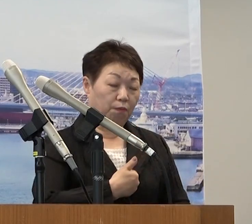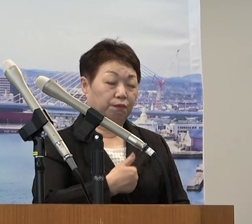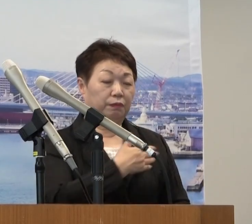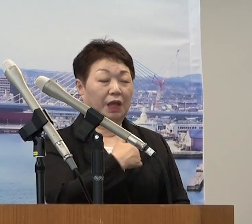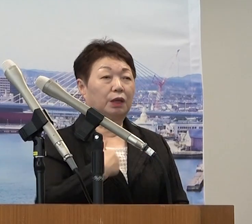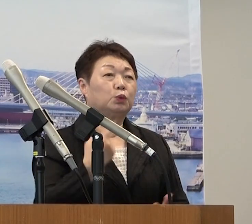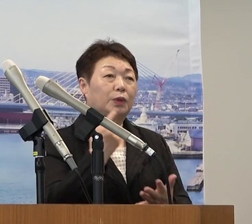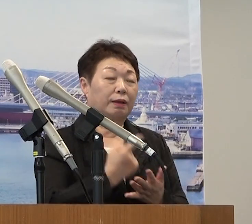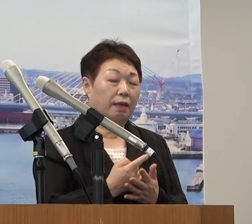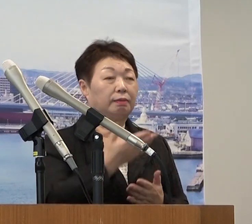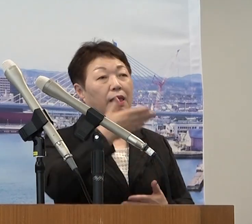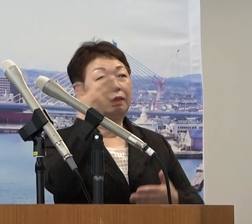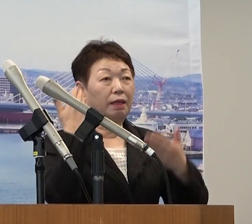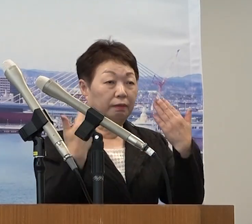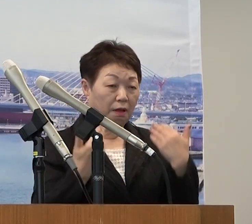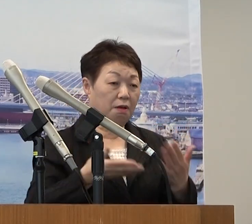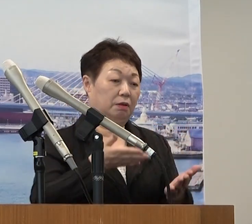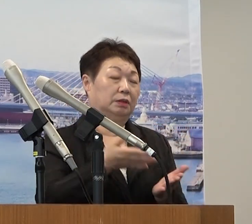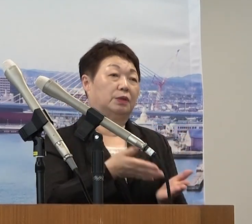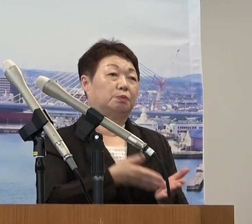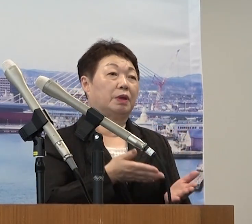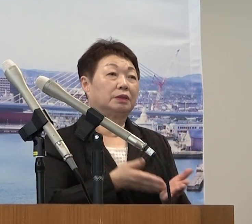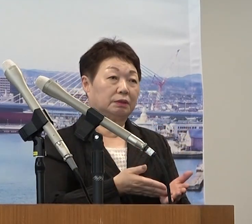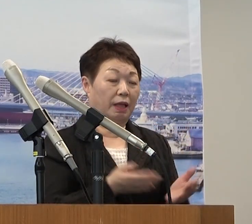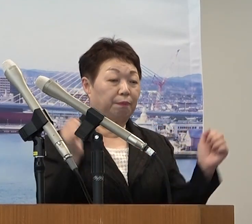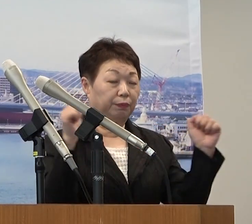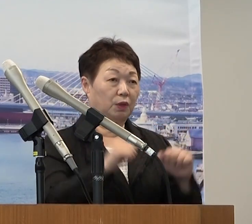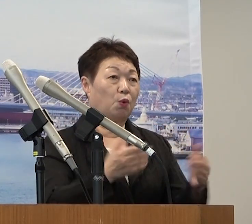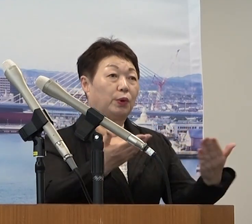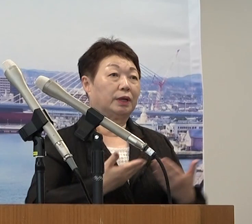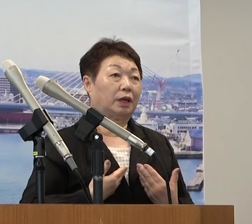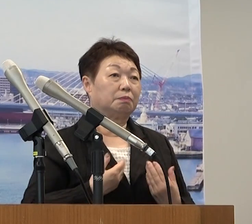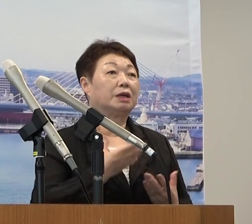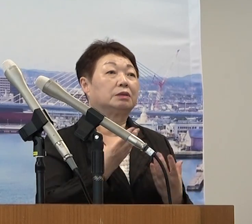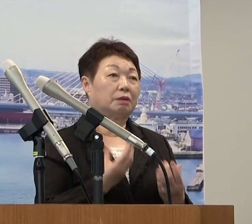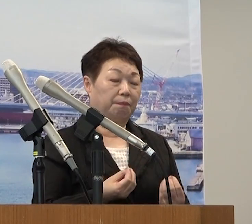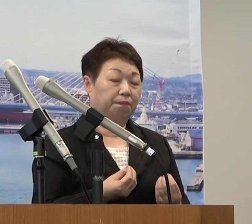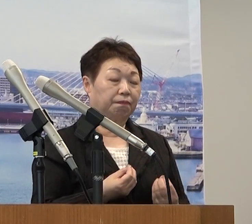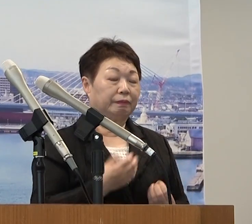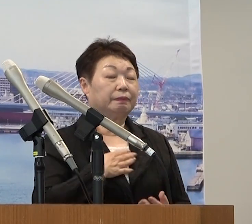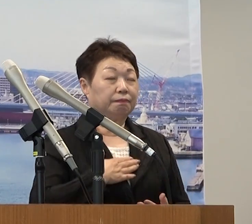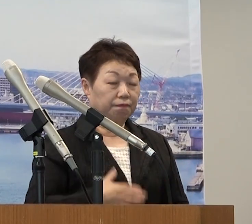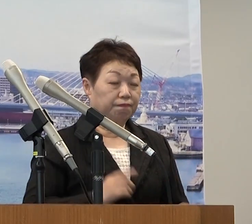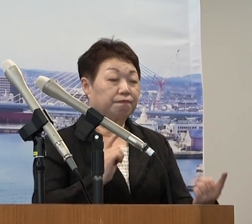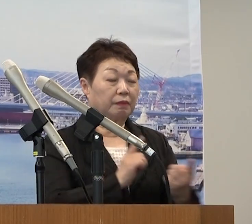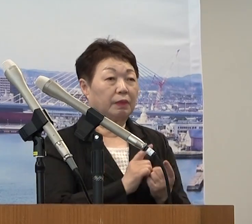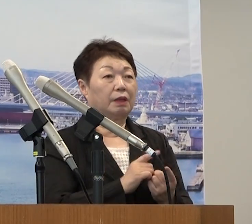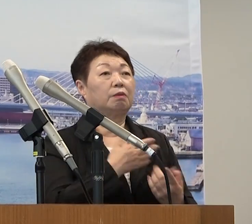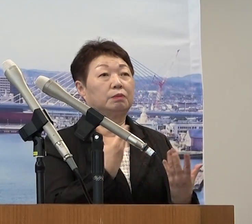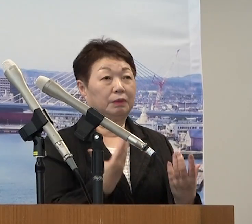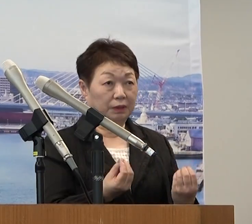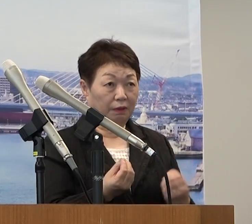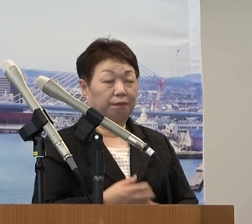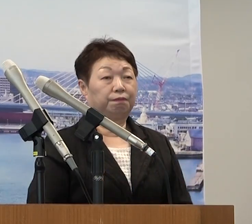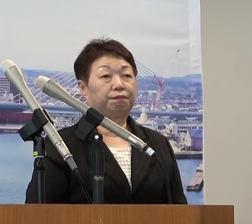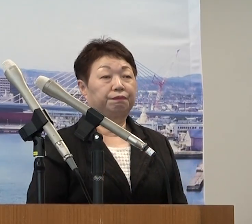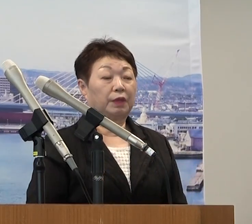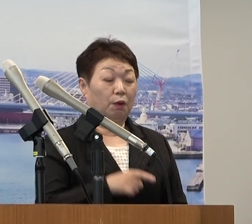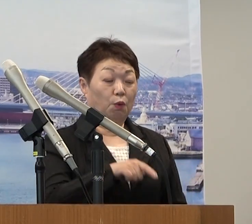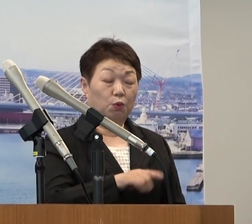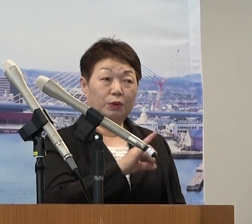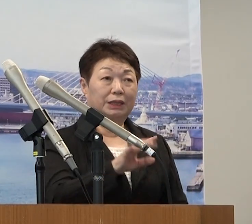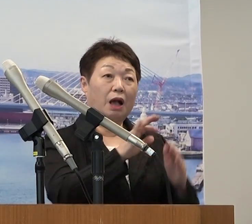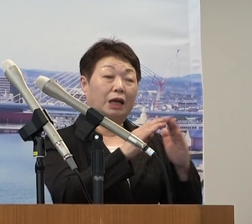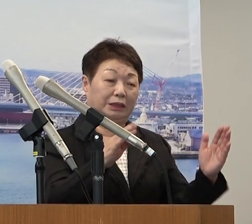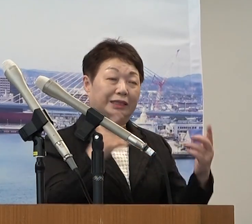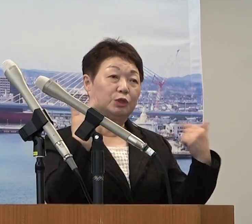るだけ丁寧なご説明をし、ご同意をいただけるよう真摯に対応してまいりました。本議会や